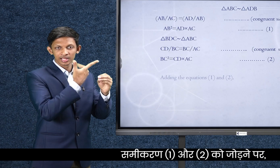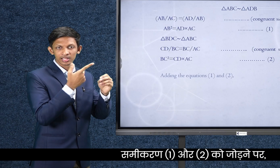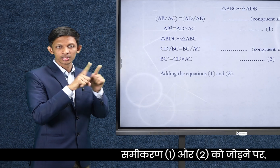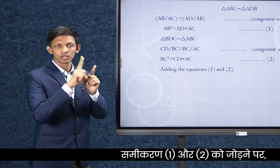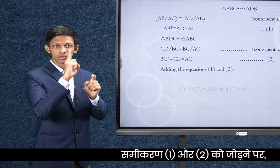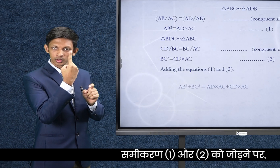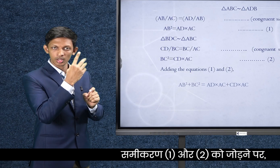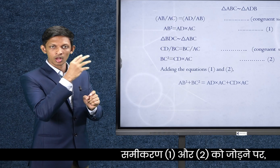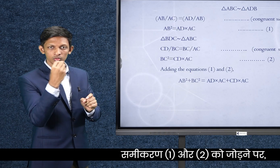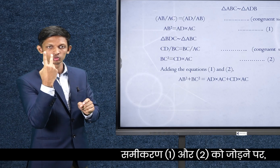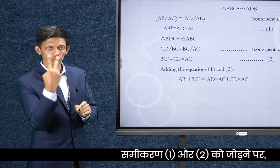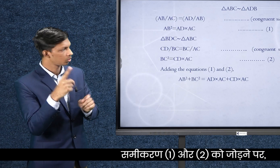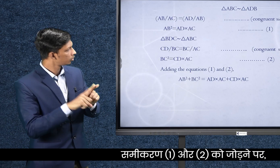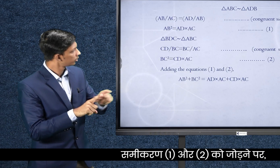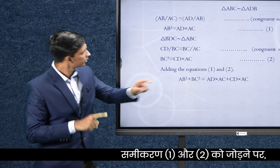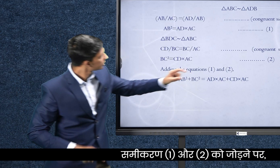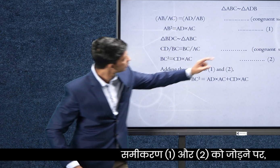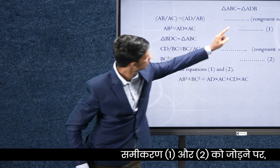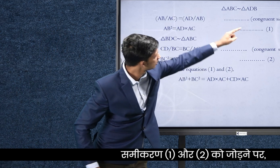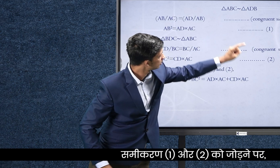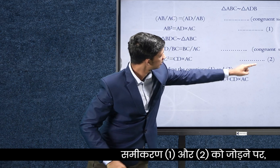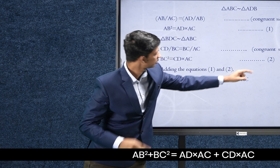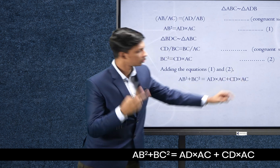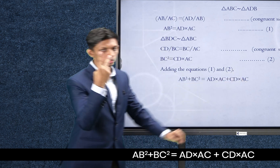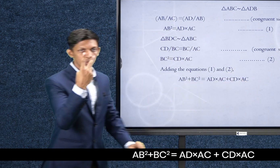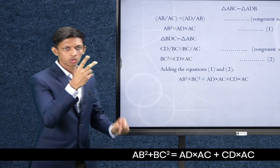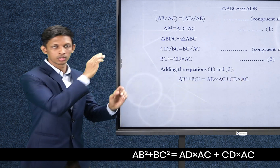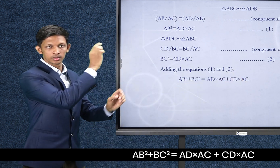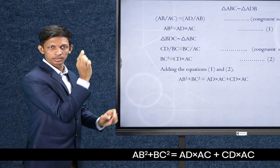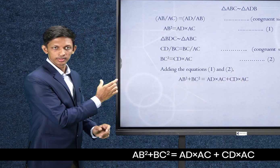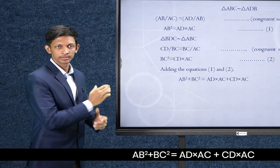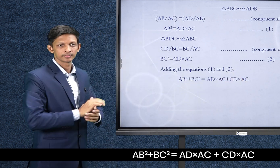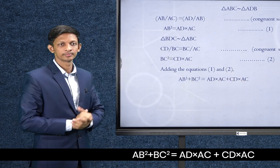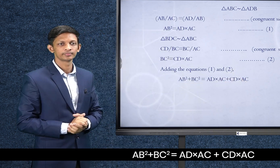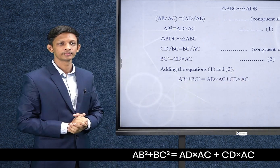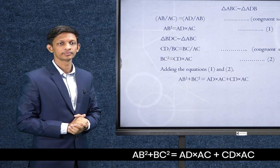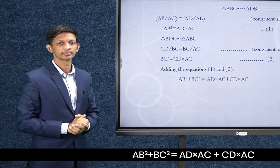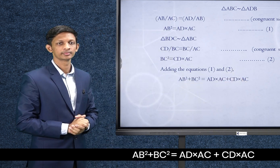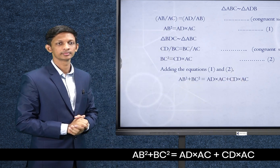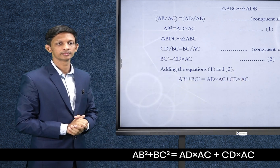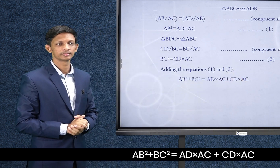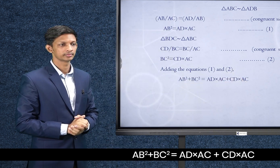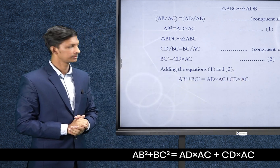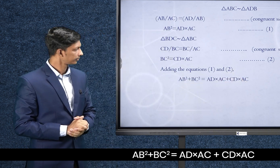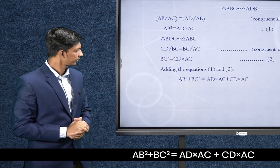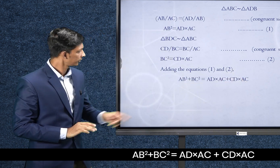समीकरण 1 और समीकरण 2 को जोड़ने पर AB2 प्लस BC2 इज इक्वल AD इंटू AC